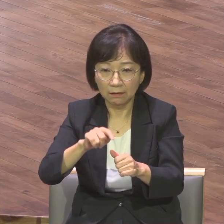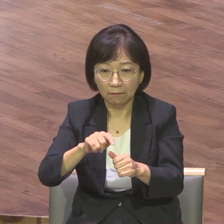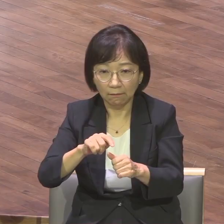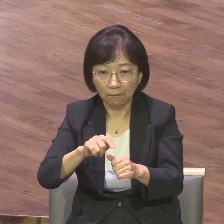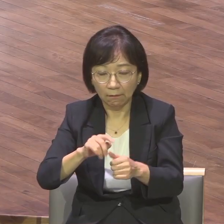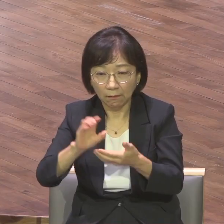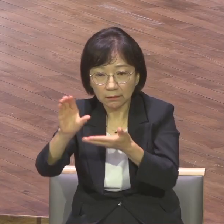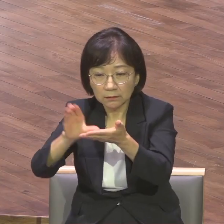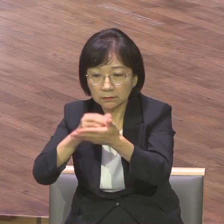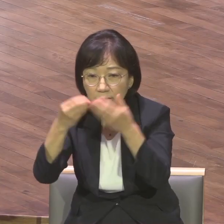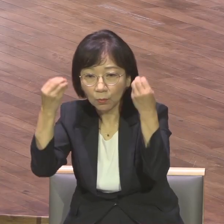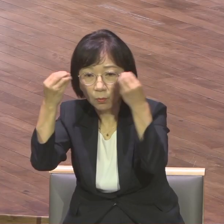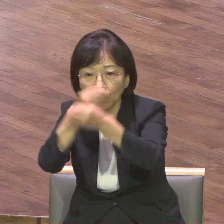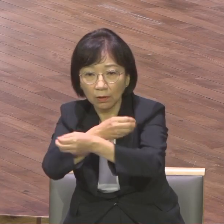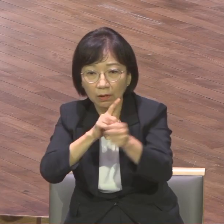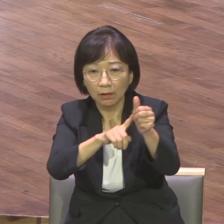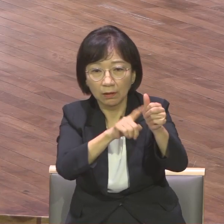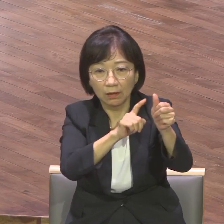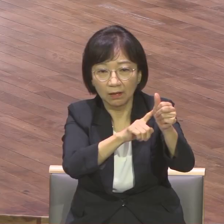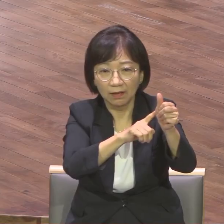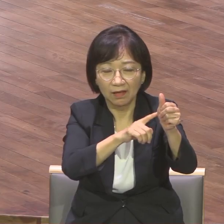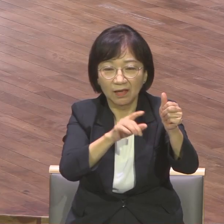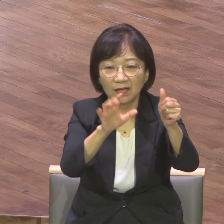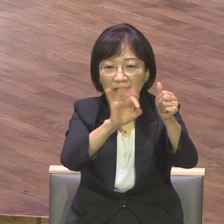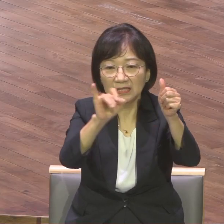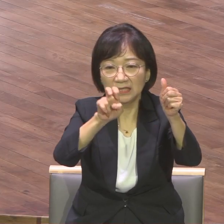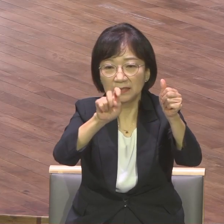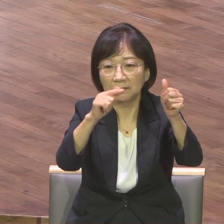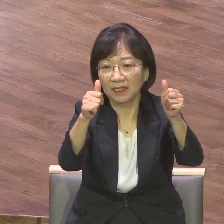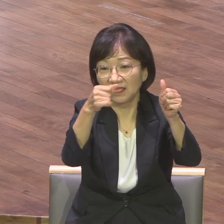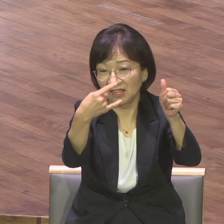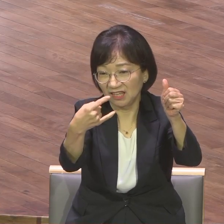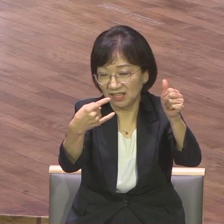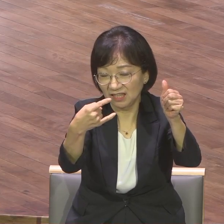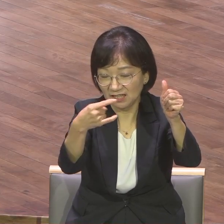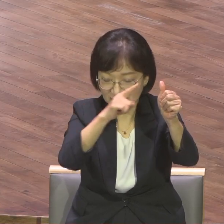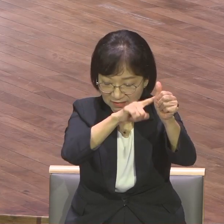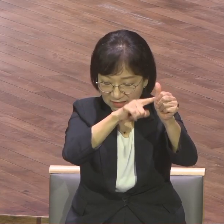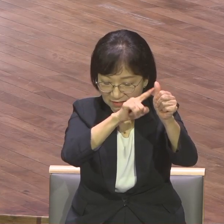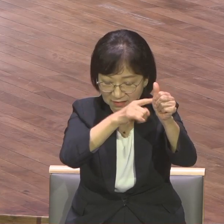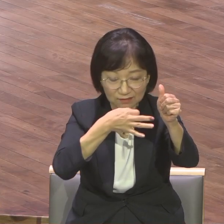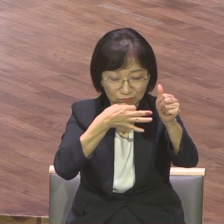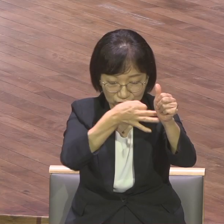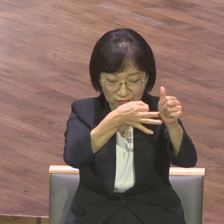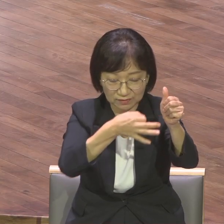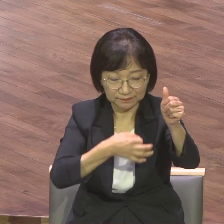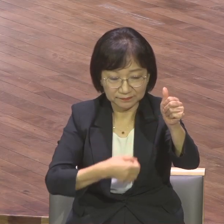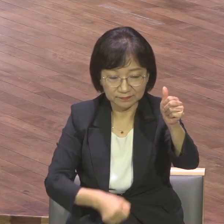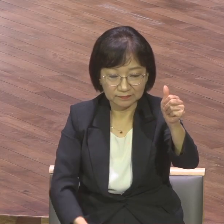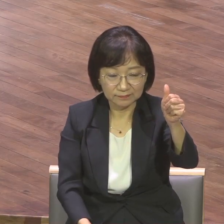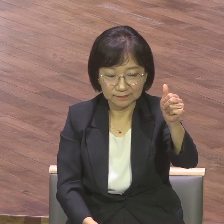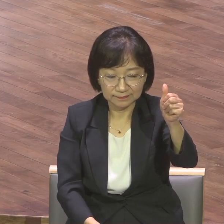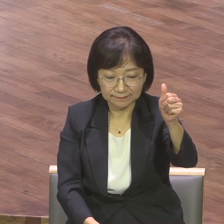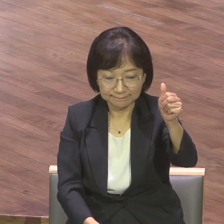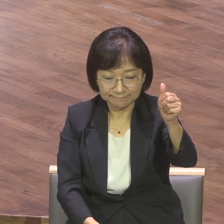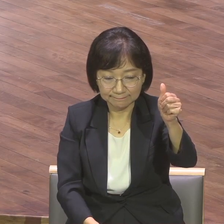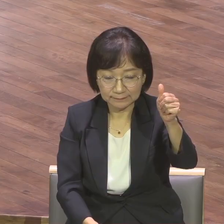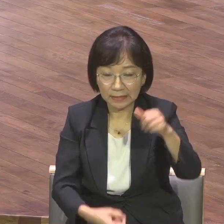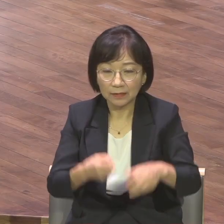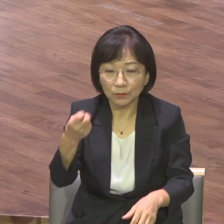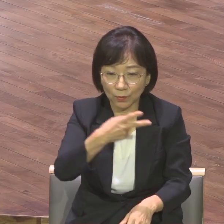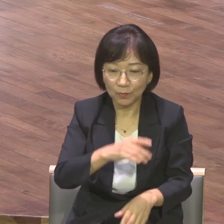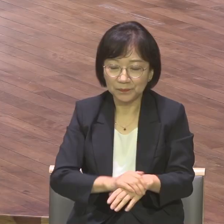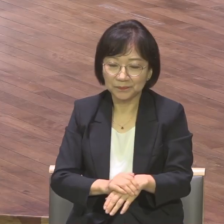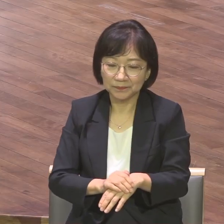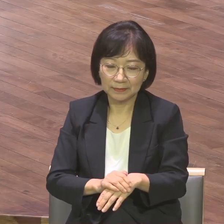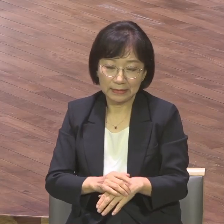그리스도를 상징하는 표현을 다 쓰고 있어요. 이 그리스도 상징하는 거거든. 하나님의 교회라고 하는